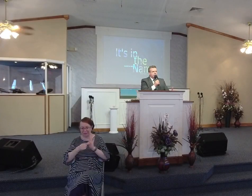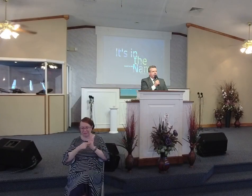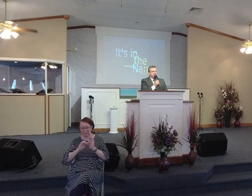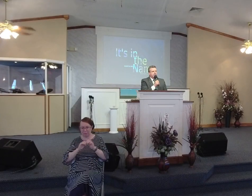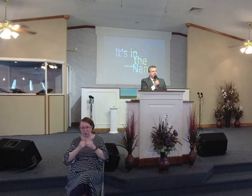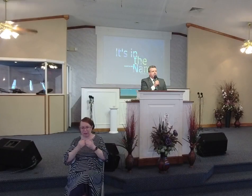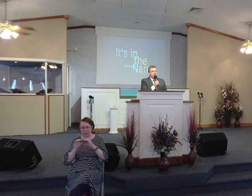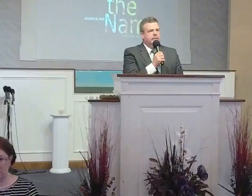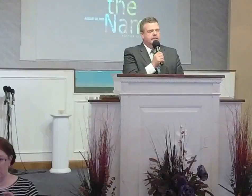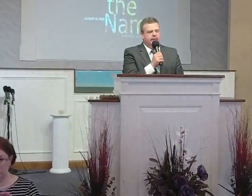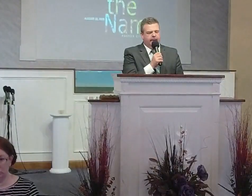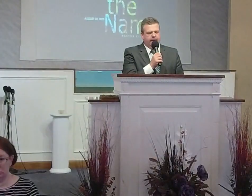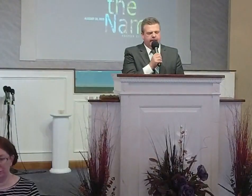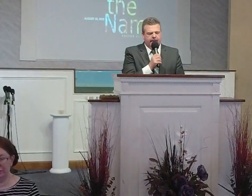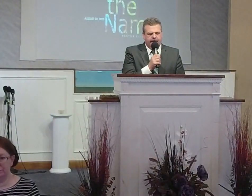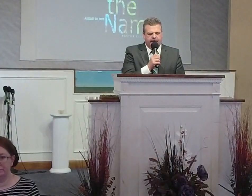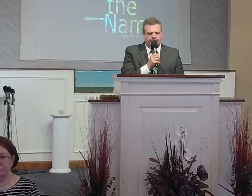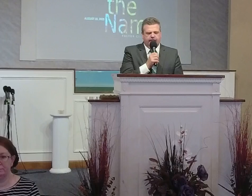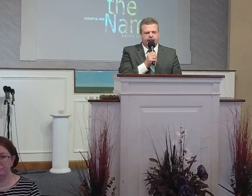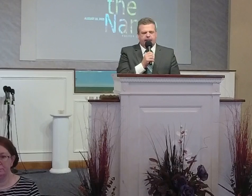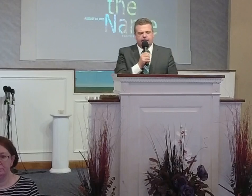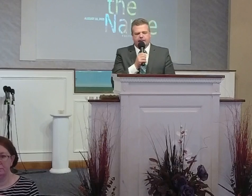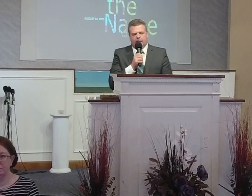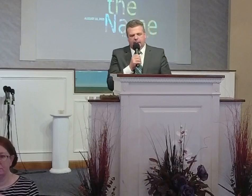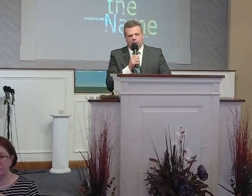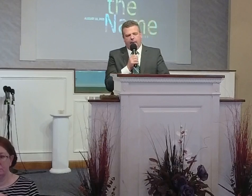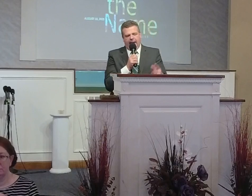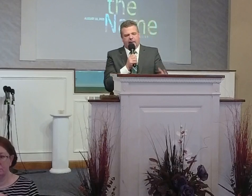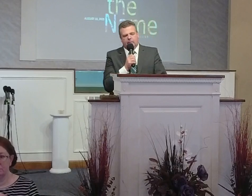ejemplo de cómo hacerlo.